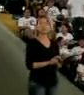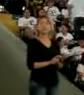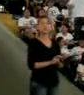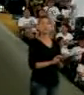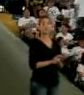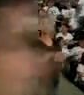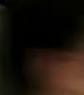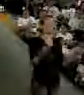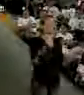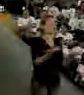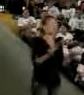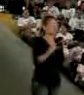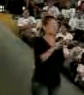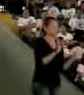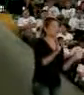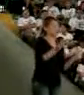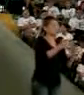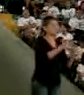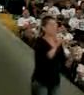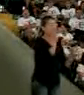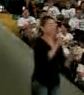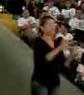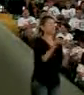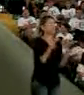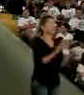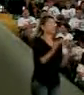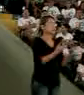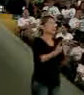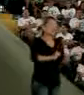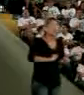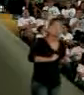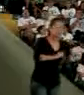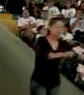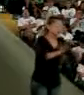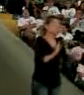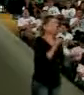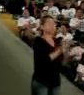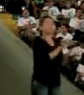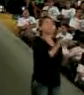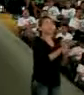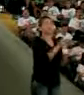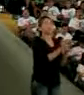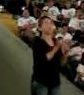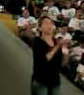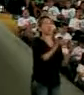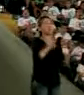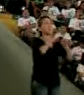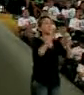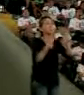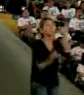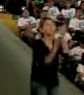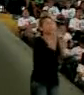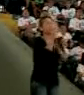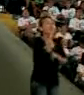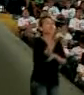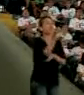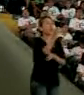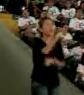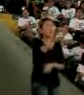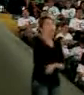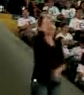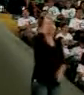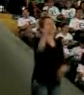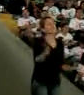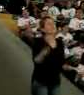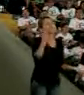os grupos de tendência conservadora sendo maioria, eles vão fazer uma nova lei. A lei